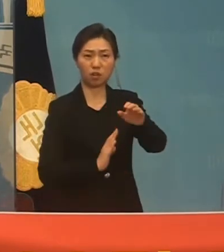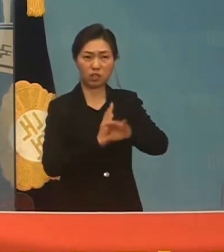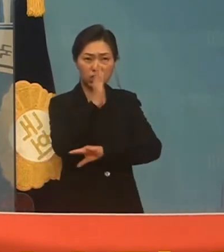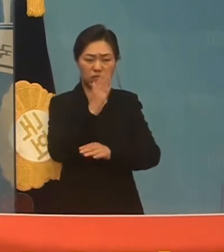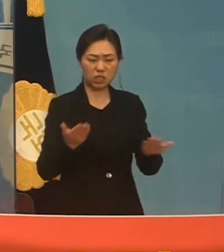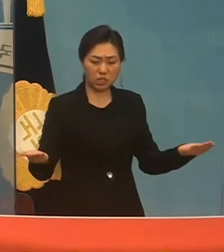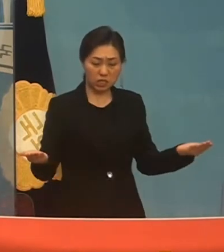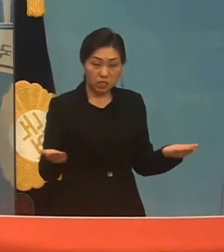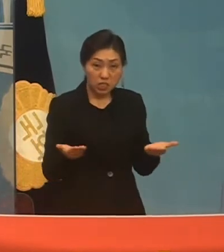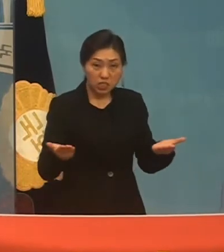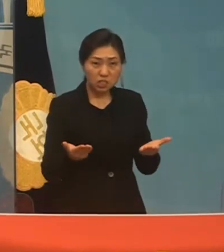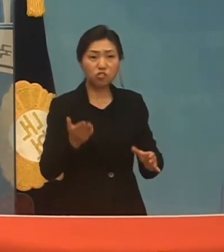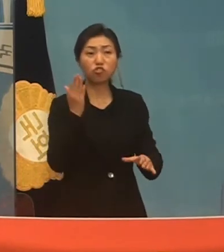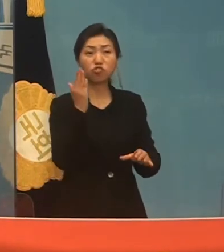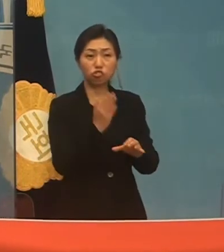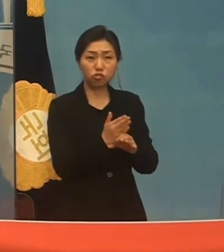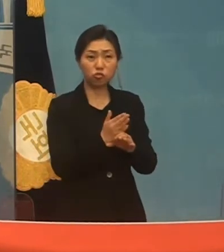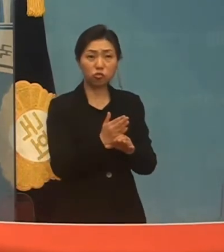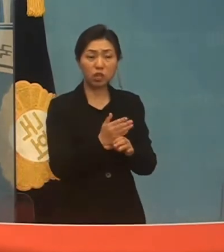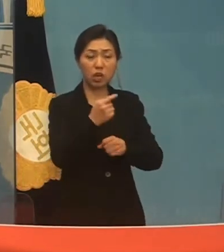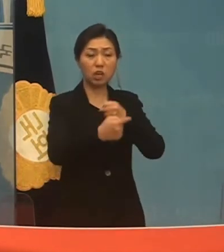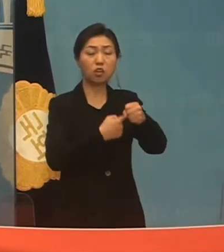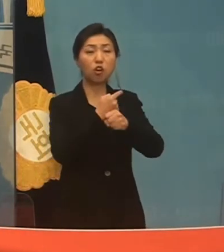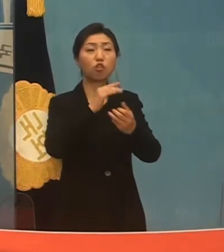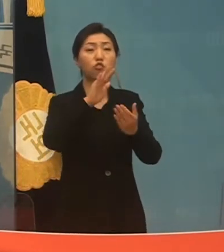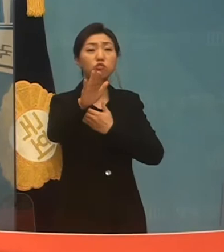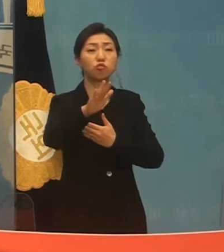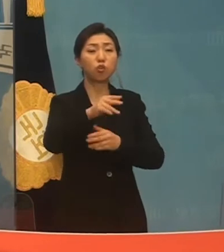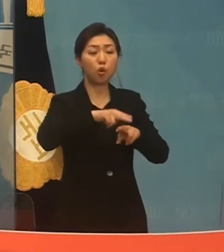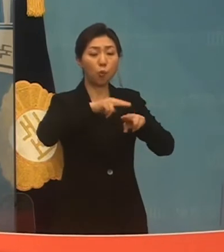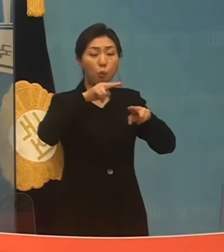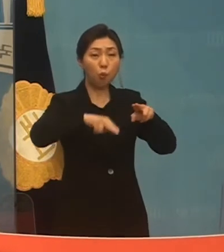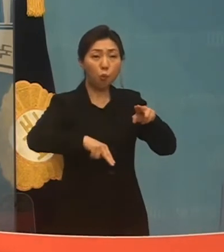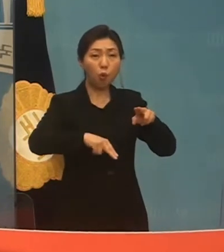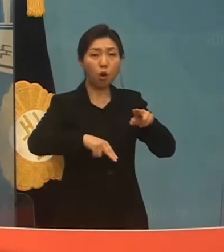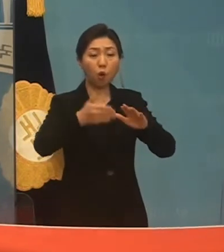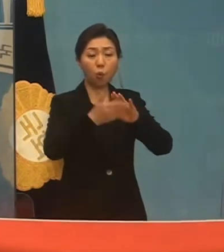훌쩍 넘겨 정년을 1년여 앞둔 늙은 노동자.